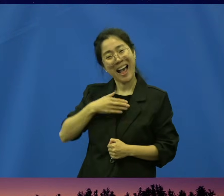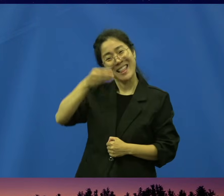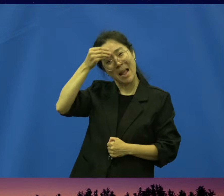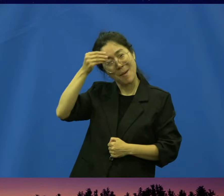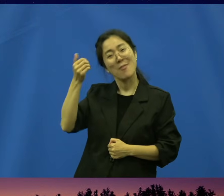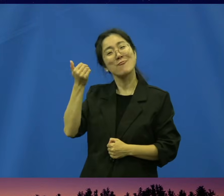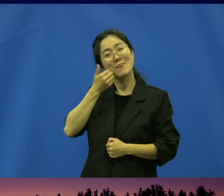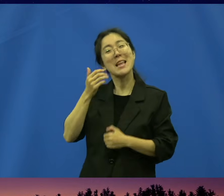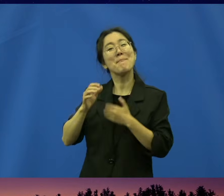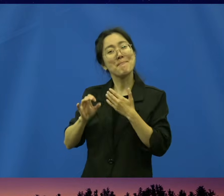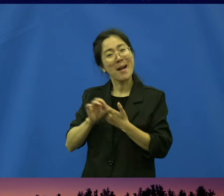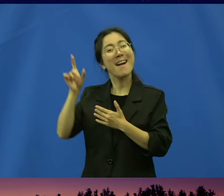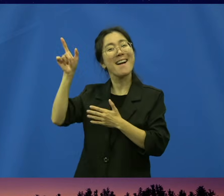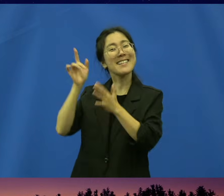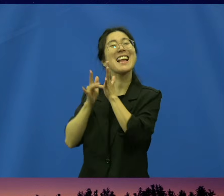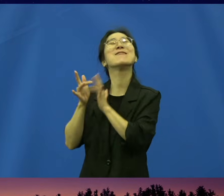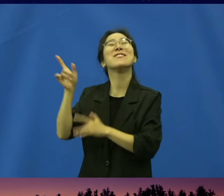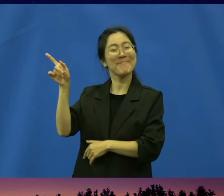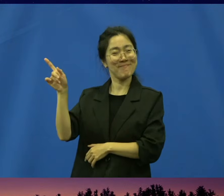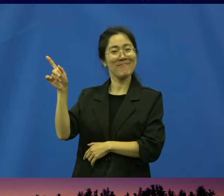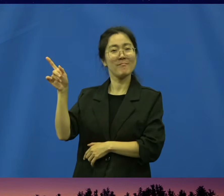믿을지 결정을 하는 것입니다.